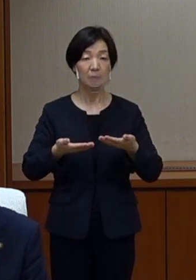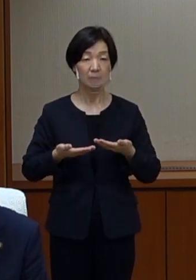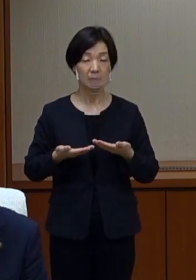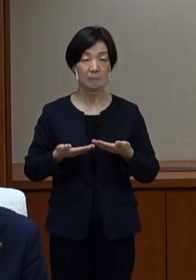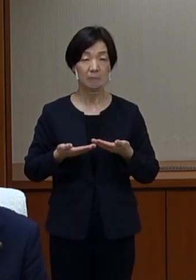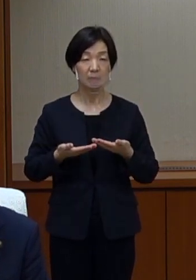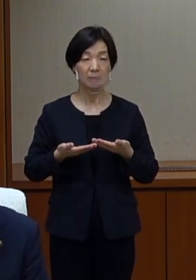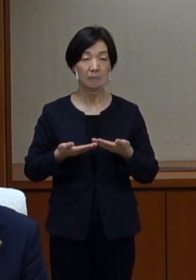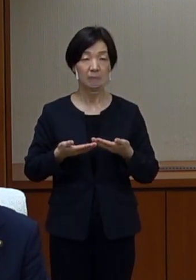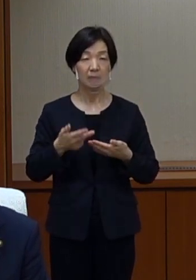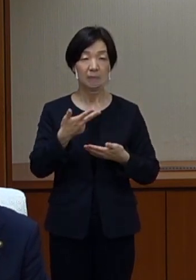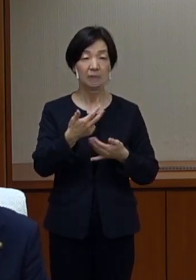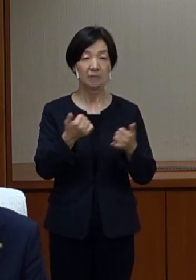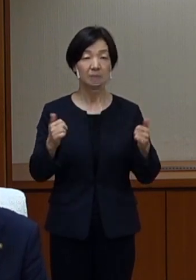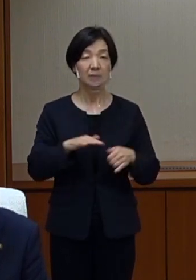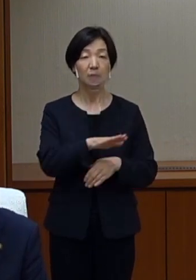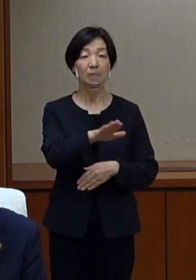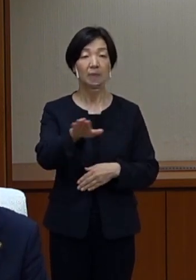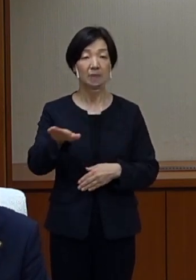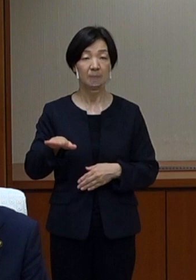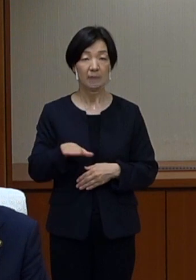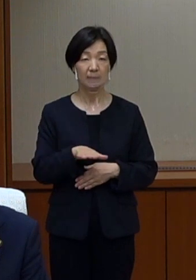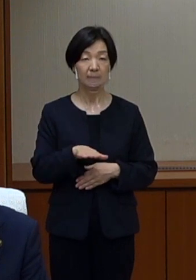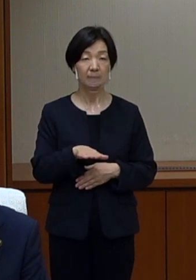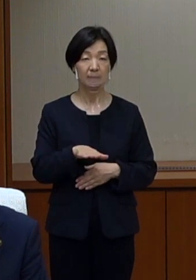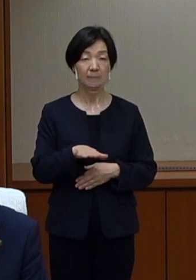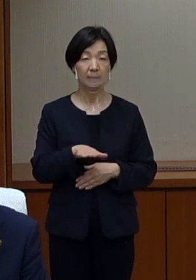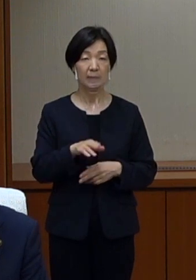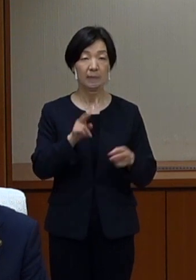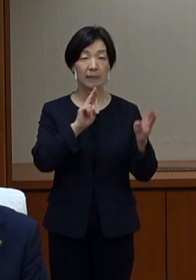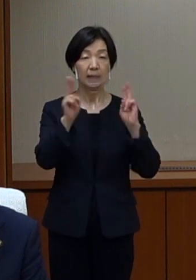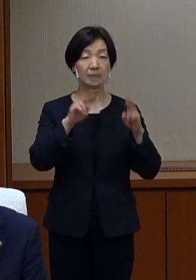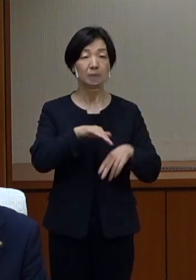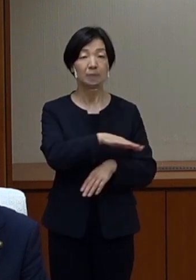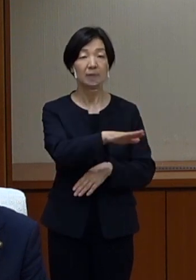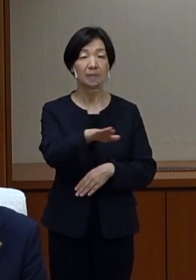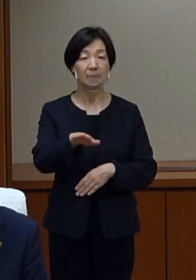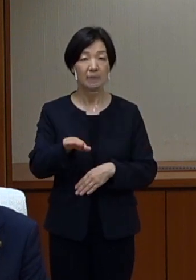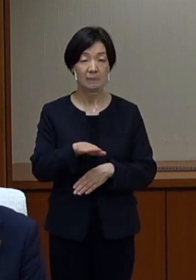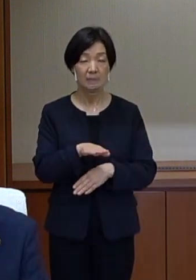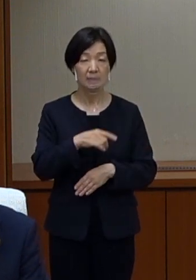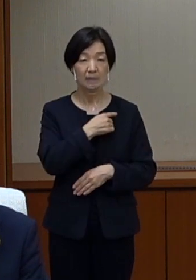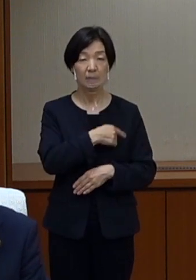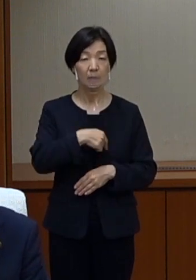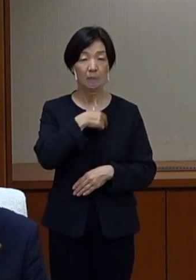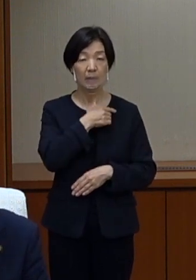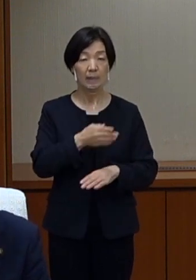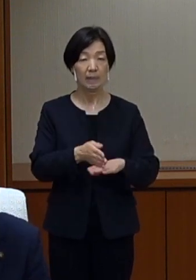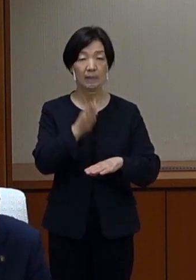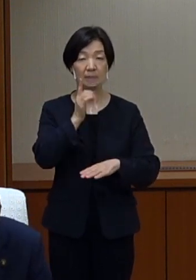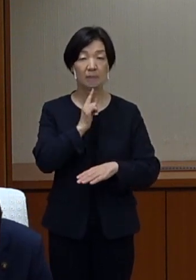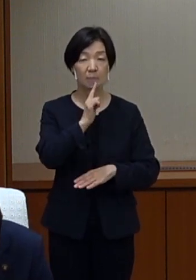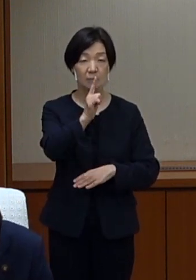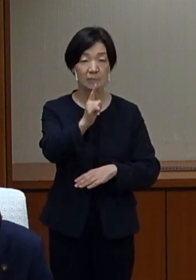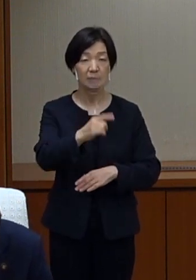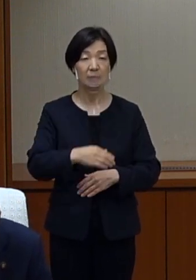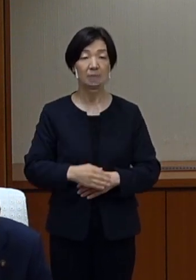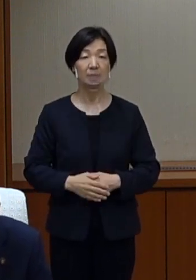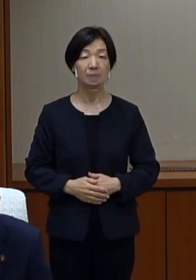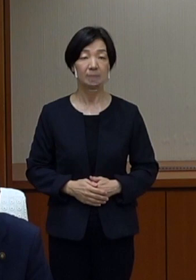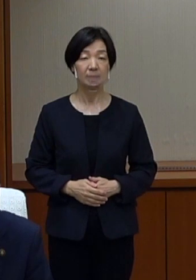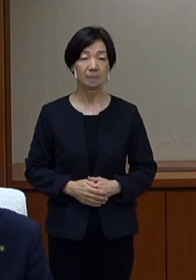いている市民の皆様、事業者の皆様に心から感謝を申し上げます。